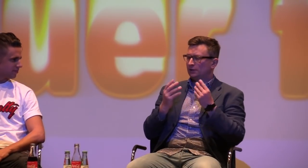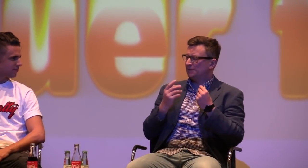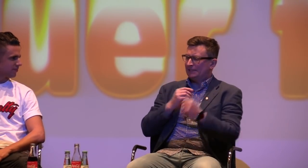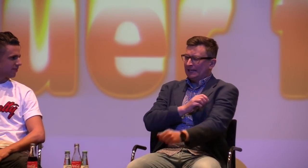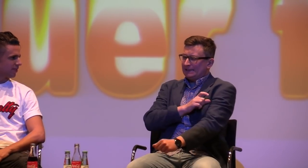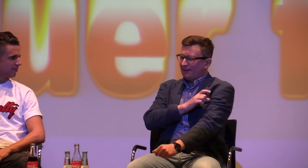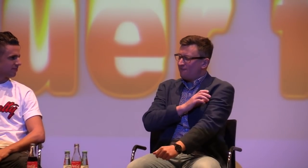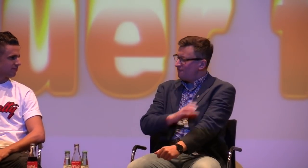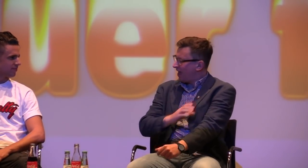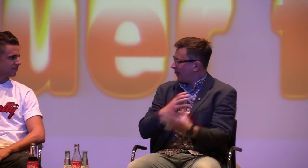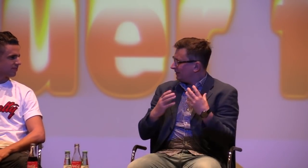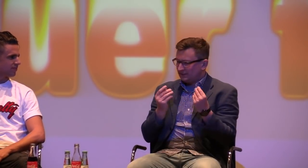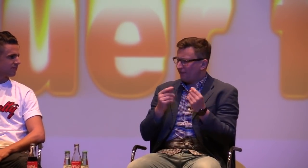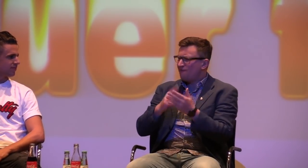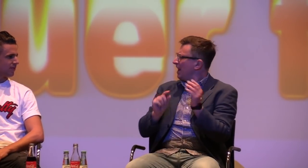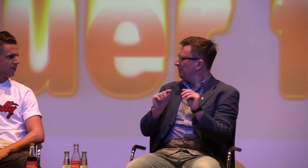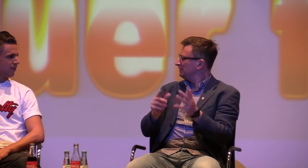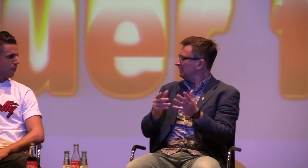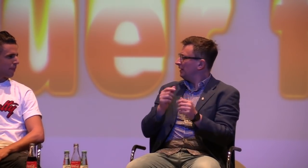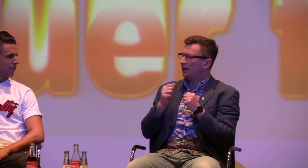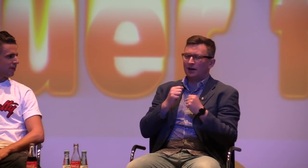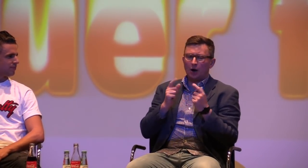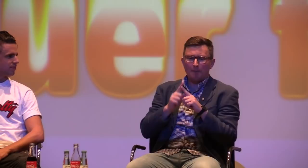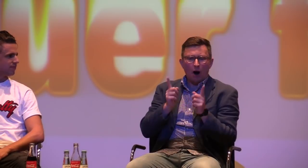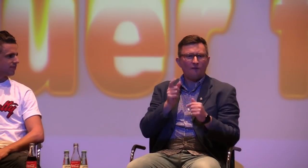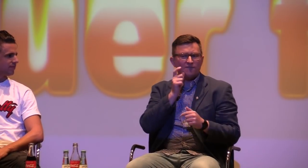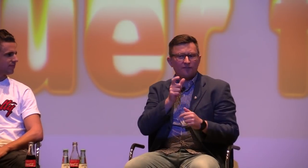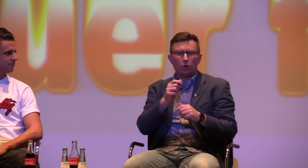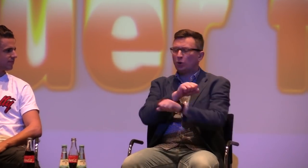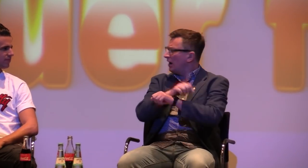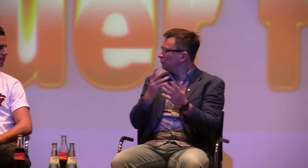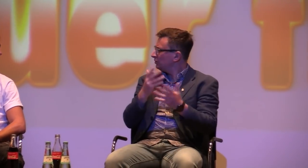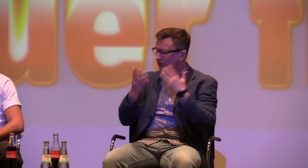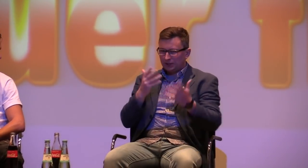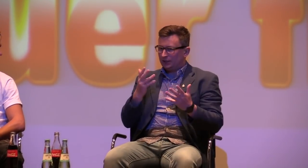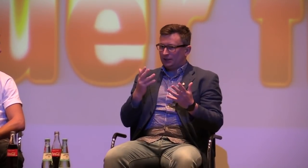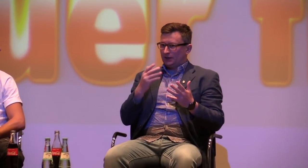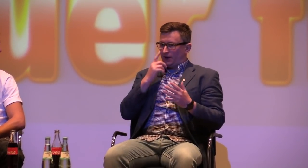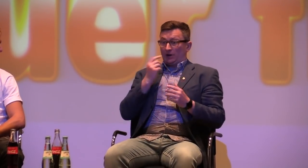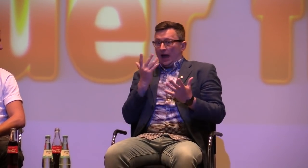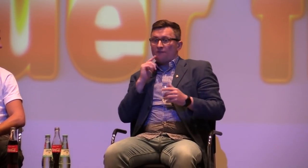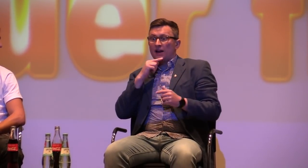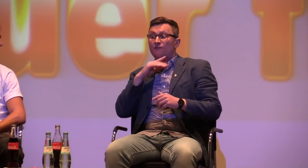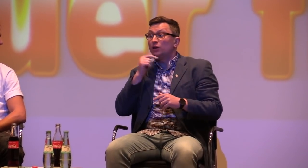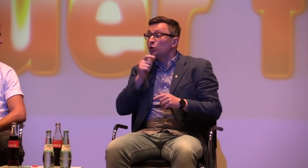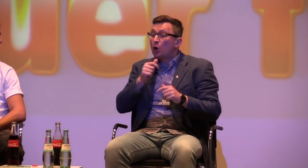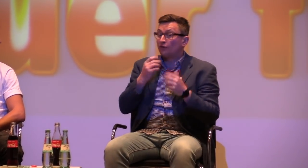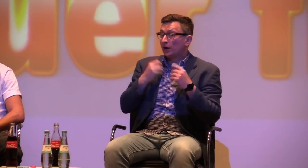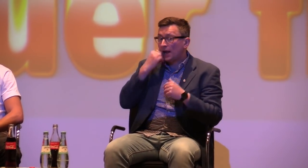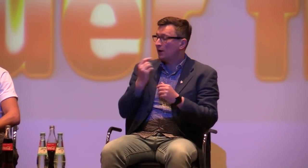Ich sehe das auch so, der Mut, die Erfahrung und auch so ein bisschen der Wille, sich da verantwortlich zu machen, der